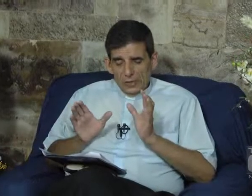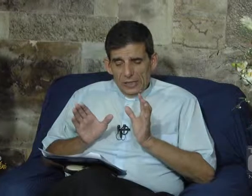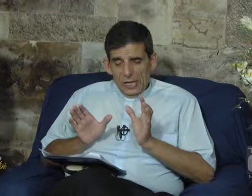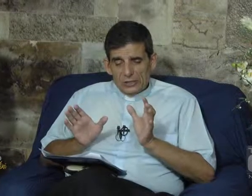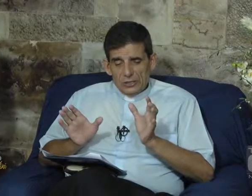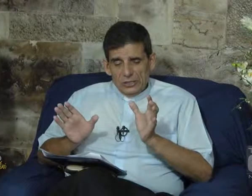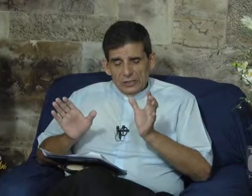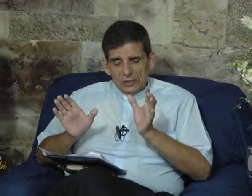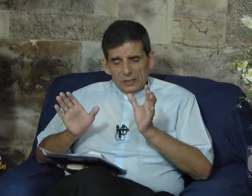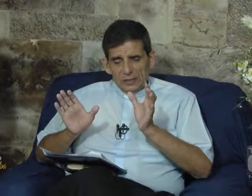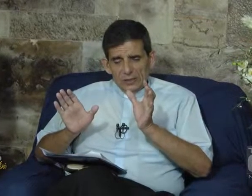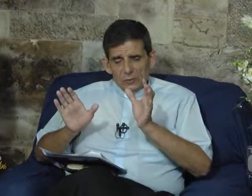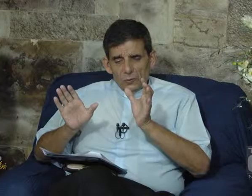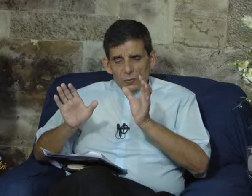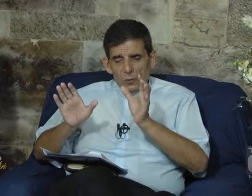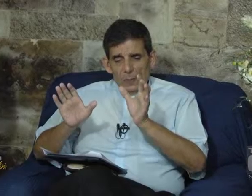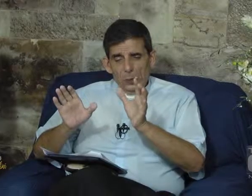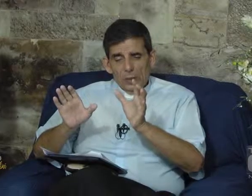2522-2195.